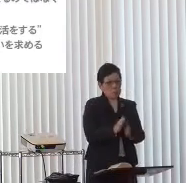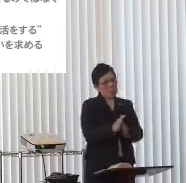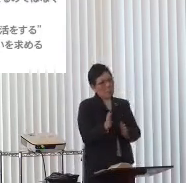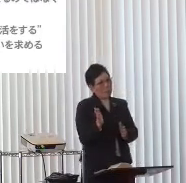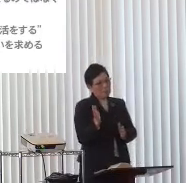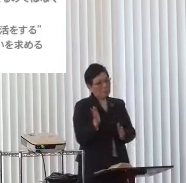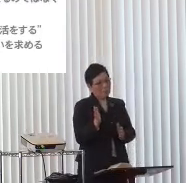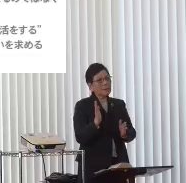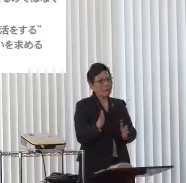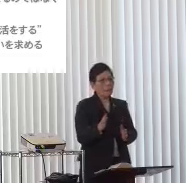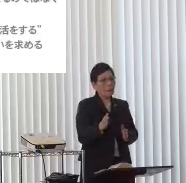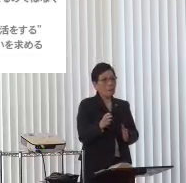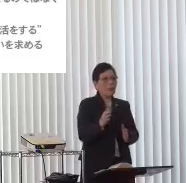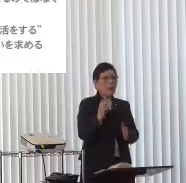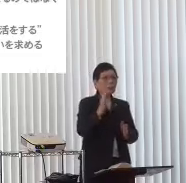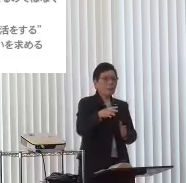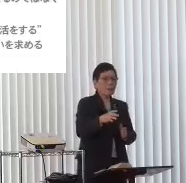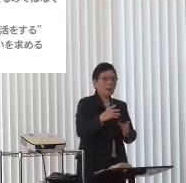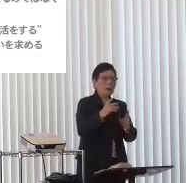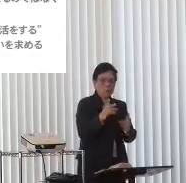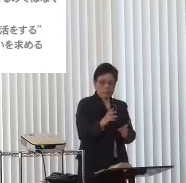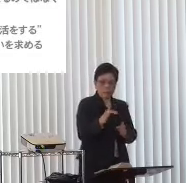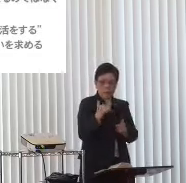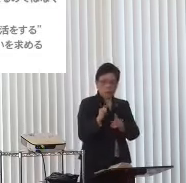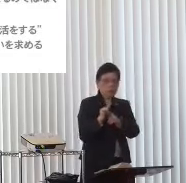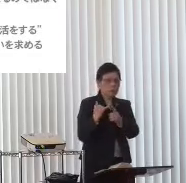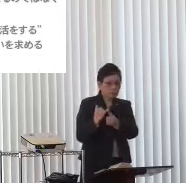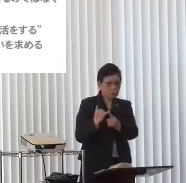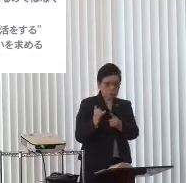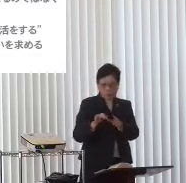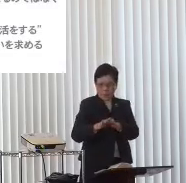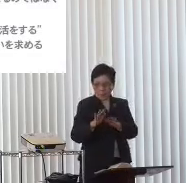自分の伴侶であるとか、自分のお子さんであるとか、